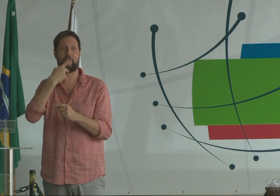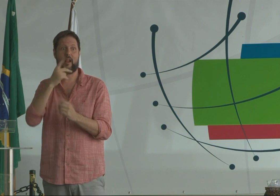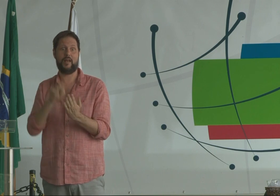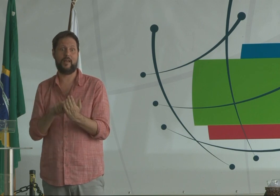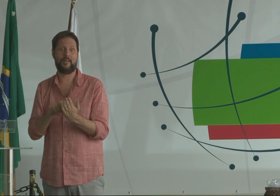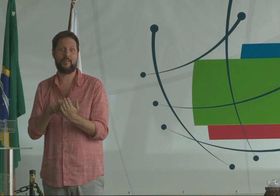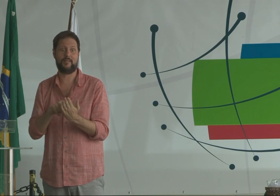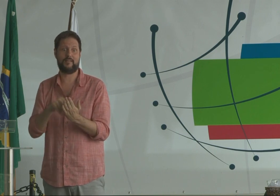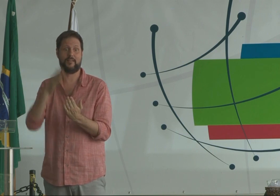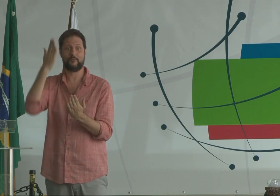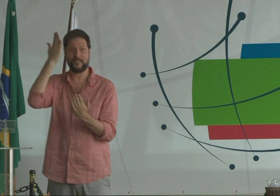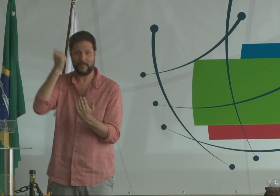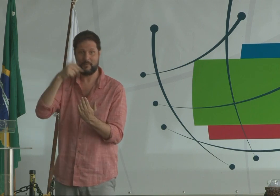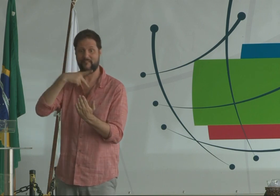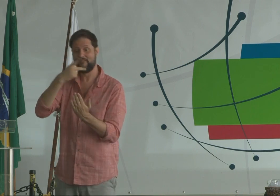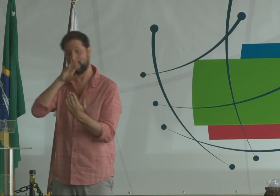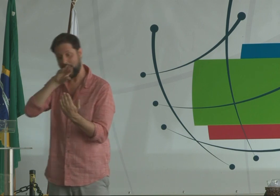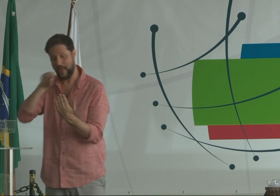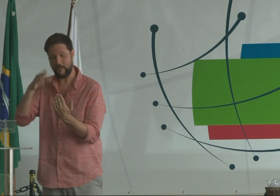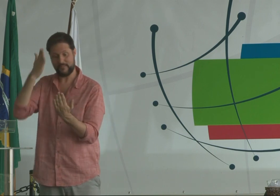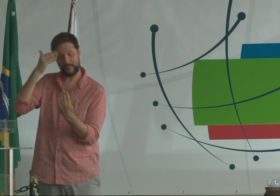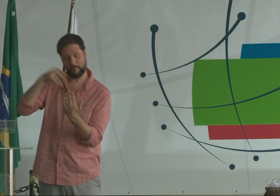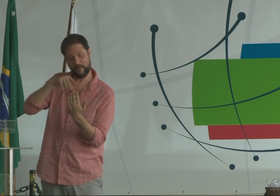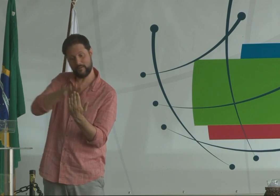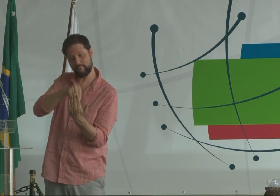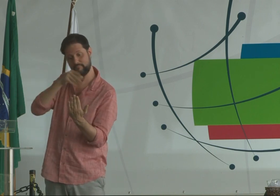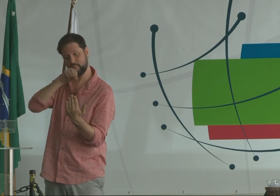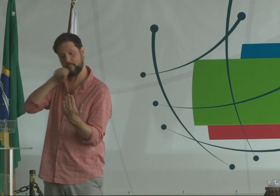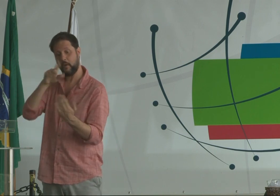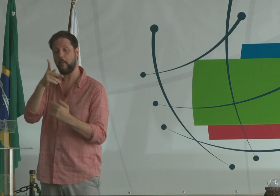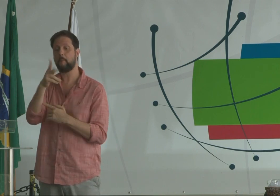apropriando os significados das palavras, os contextos que estavam atentos na língua oral.